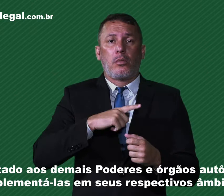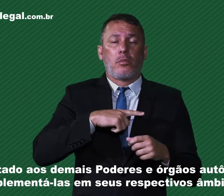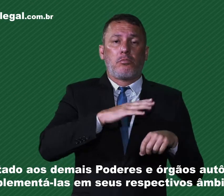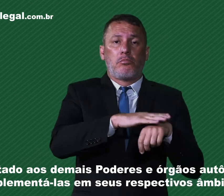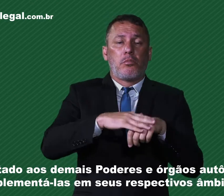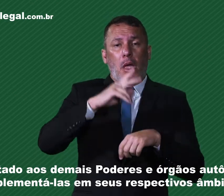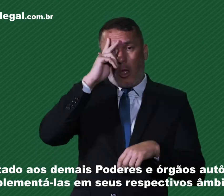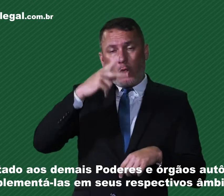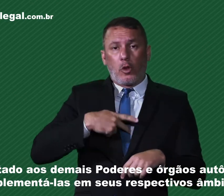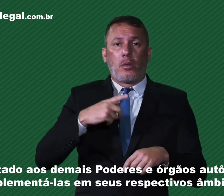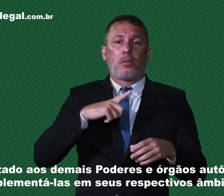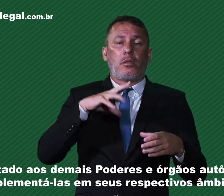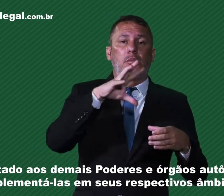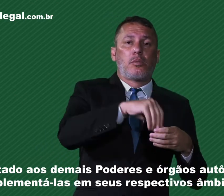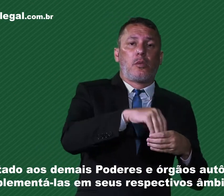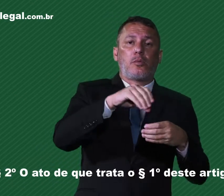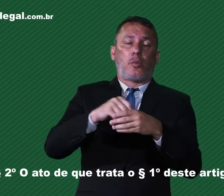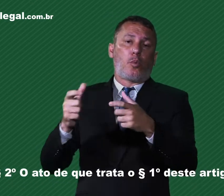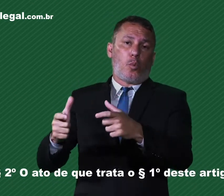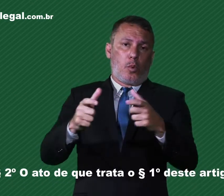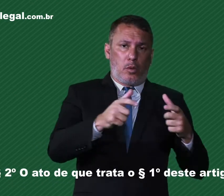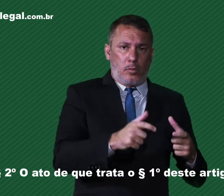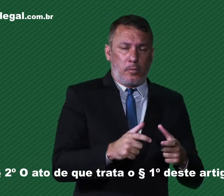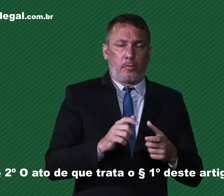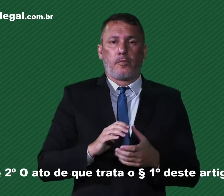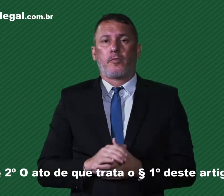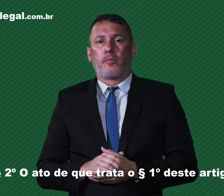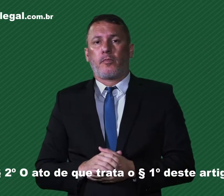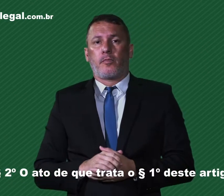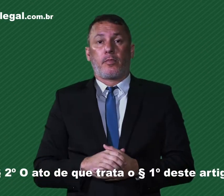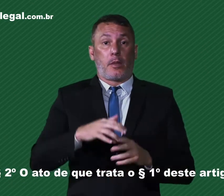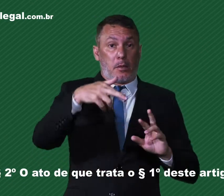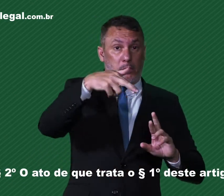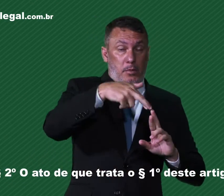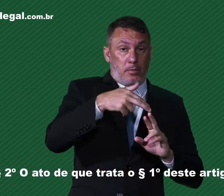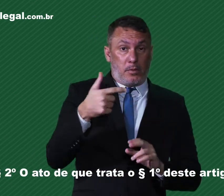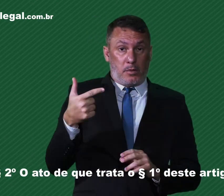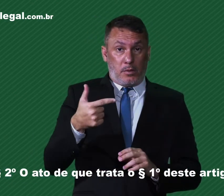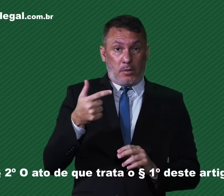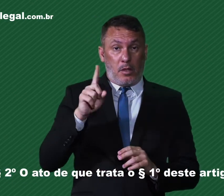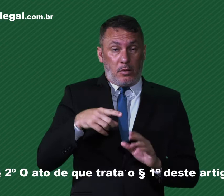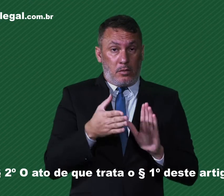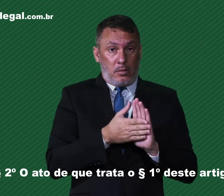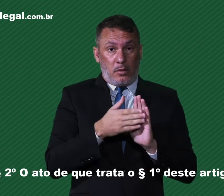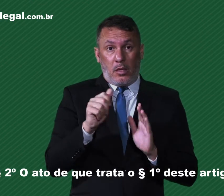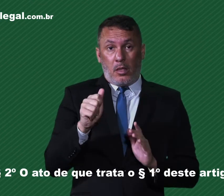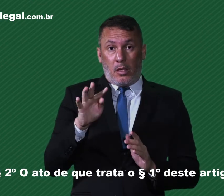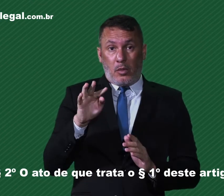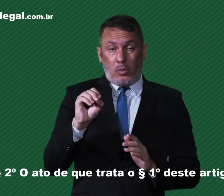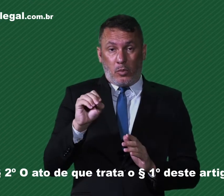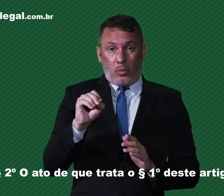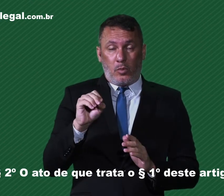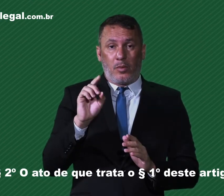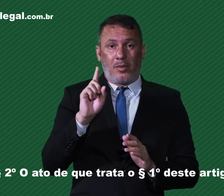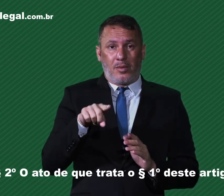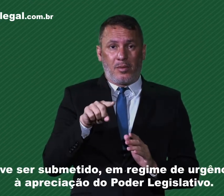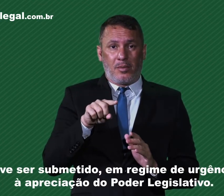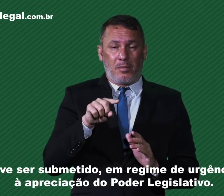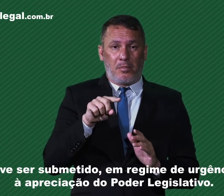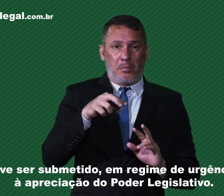em seus respectivos âmbitos parágrafo segundo o ato de que trata o parágrafo 1º deste artigo deve